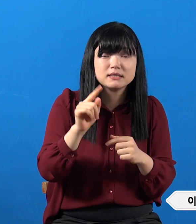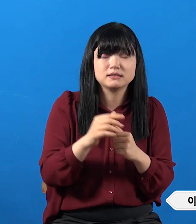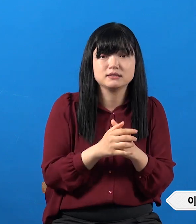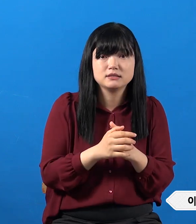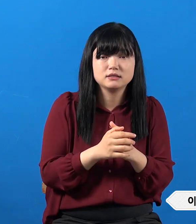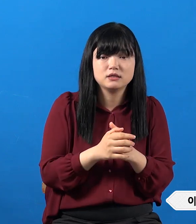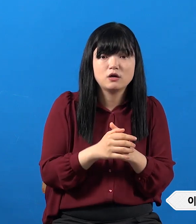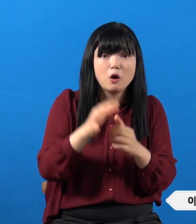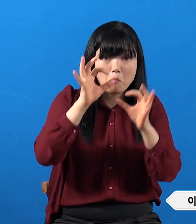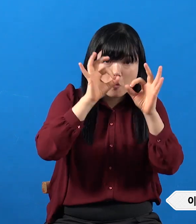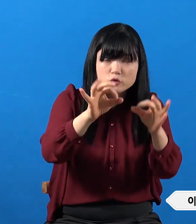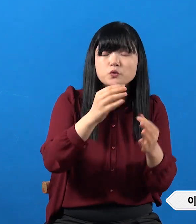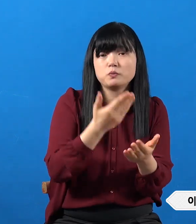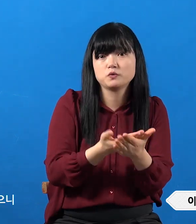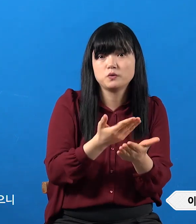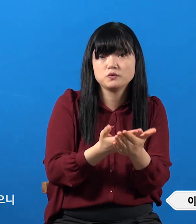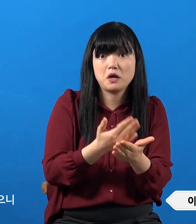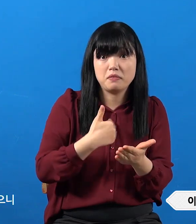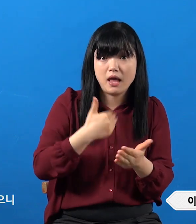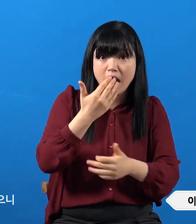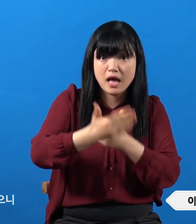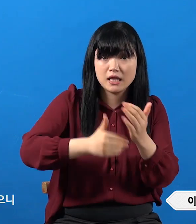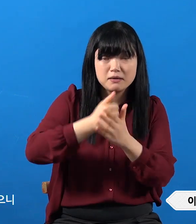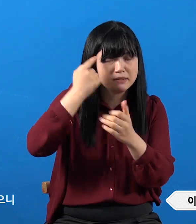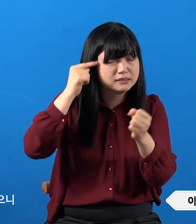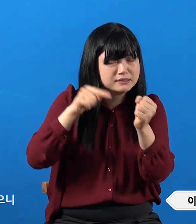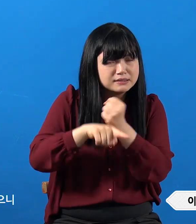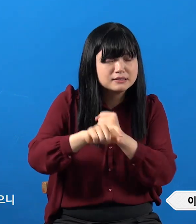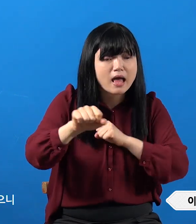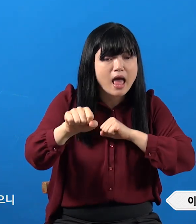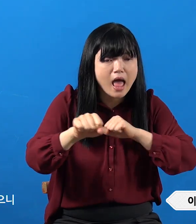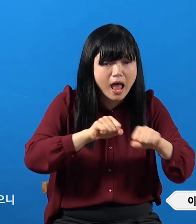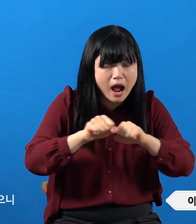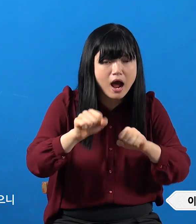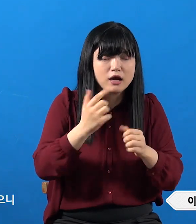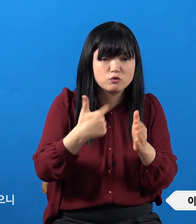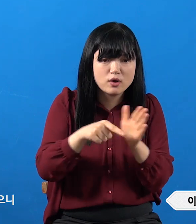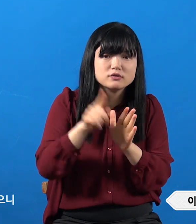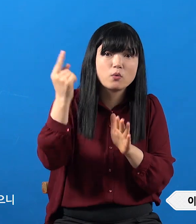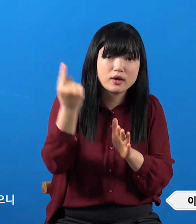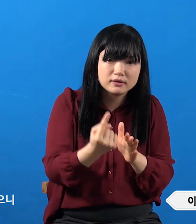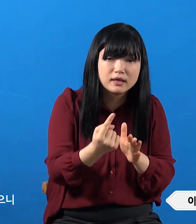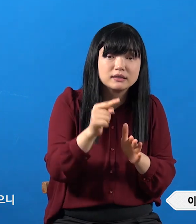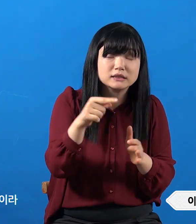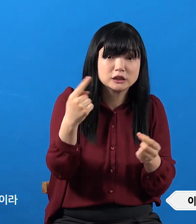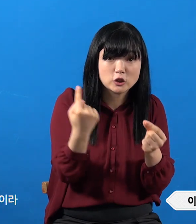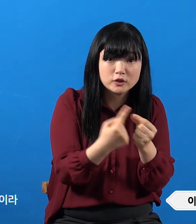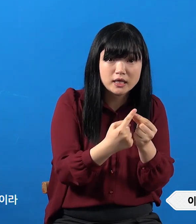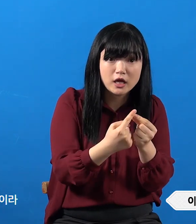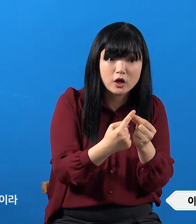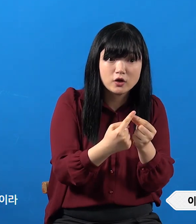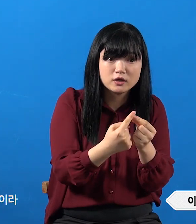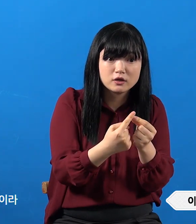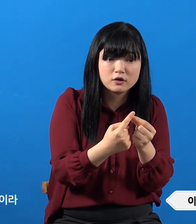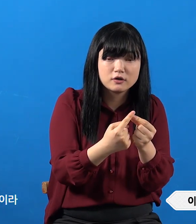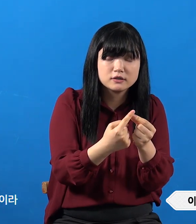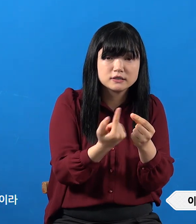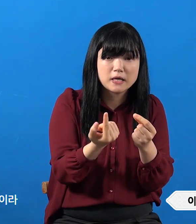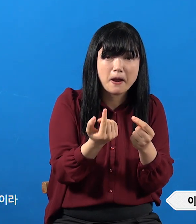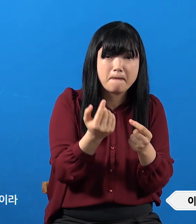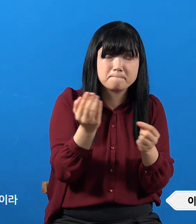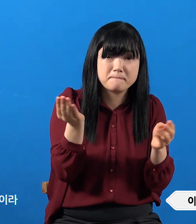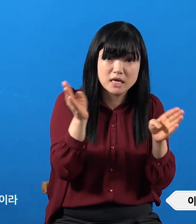말씀하시기를 보시옵소서 내가 하나님의 뜻을 행하러 왔나이다 하셨으니 그 첫째 것을